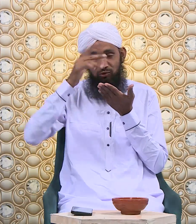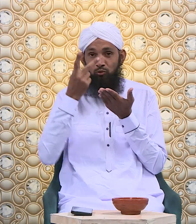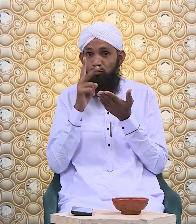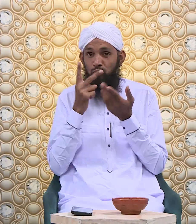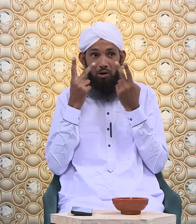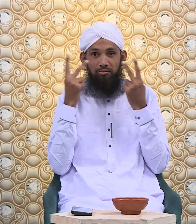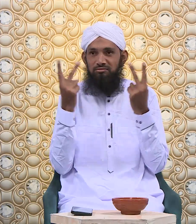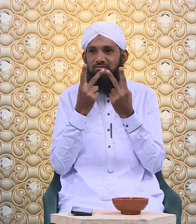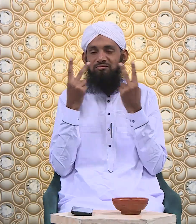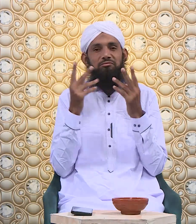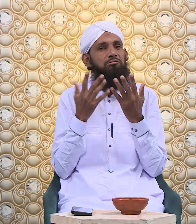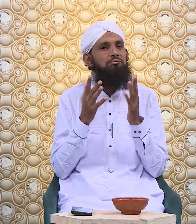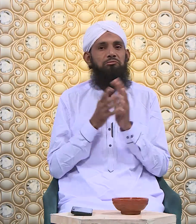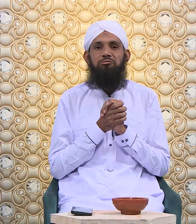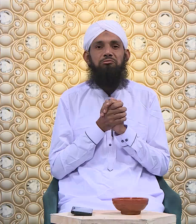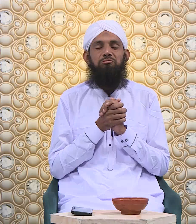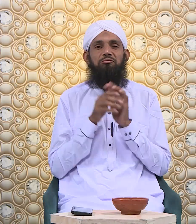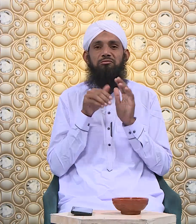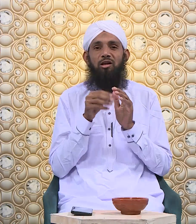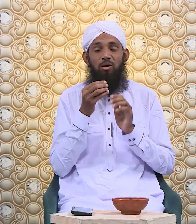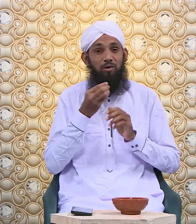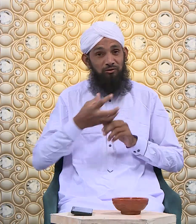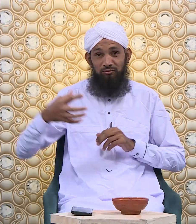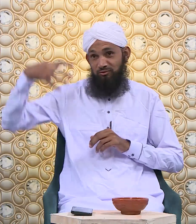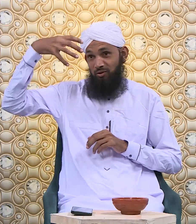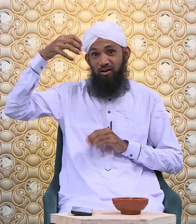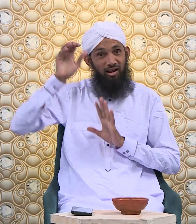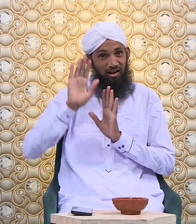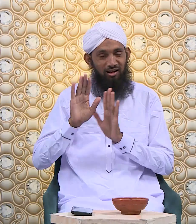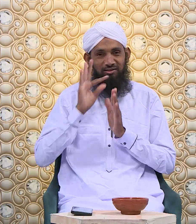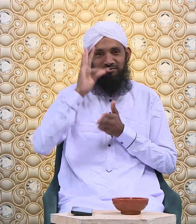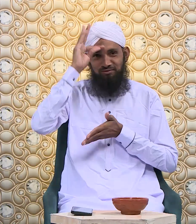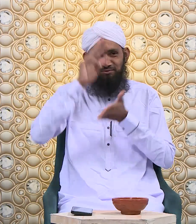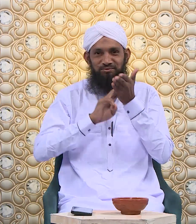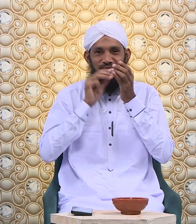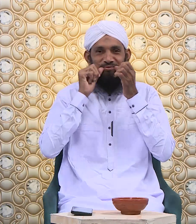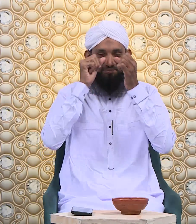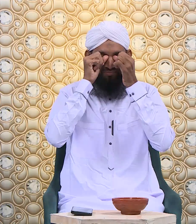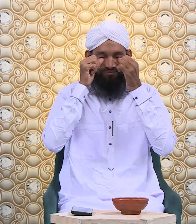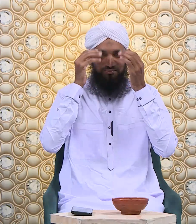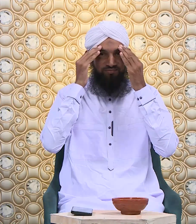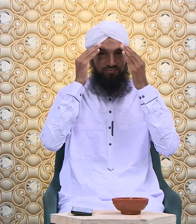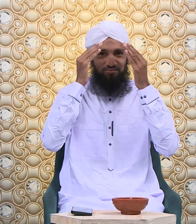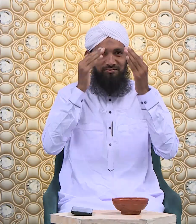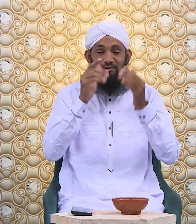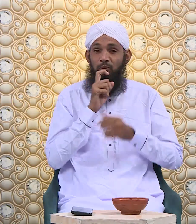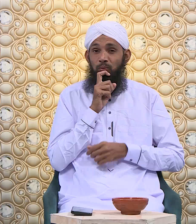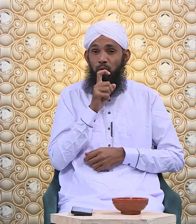گم ہو گئے ہیں اس وقت دن خوب نکلا ہوا تھا آپ صلی اللہ علیہ وآلہ وسلم نے صحابہ اکرام